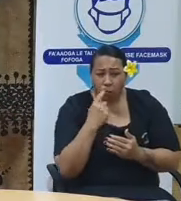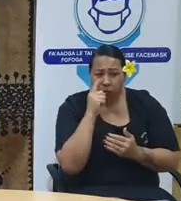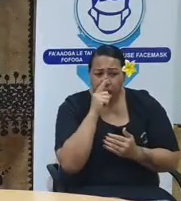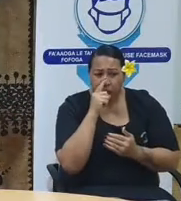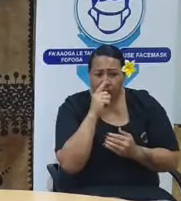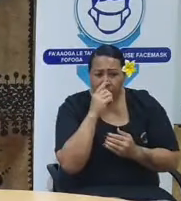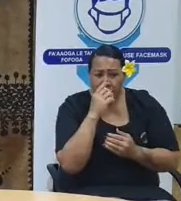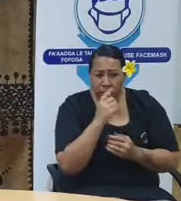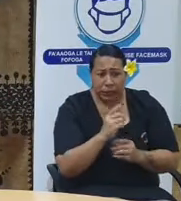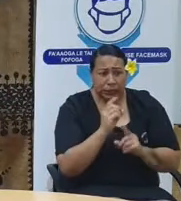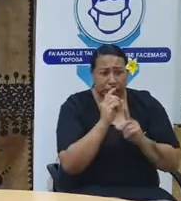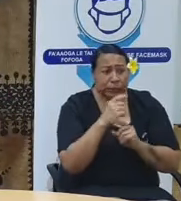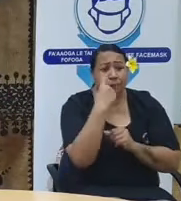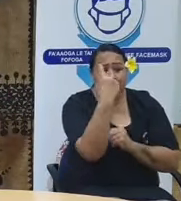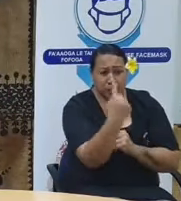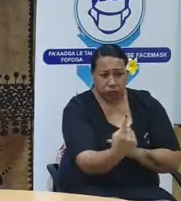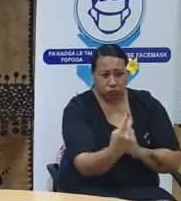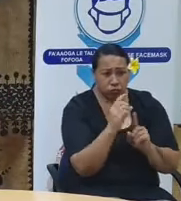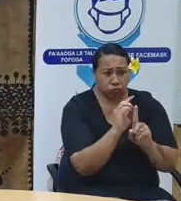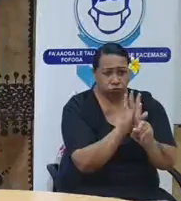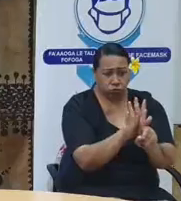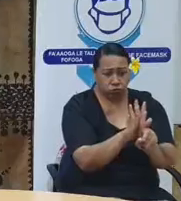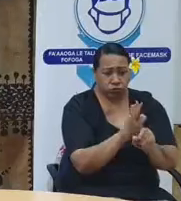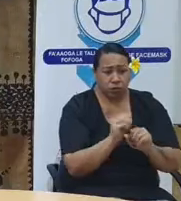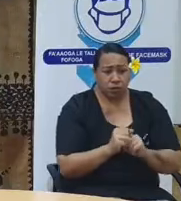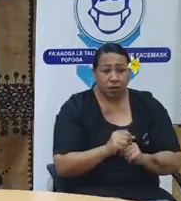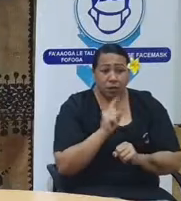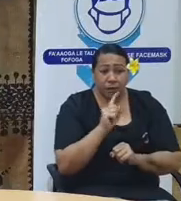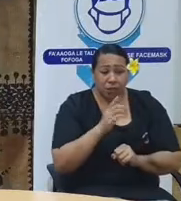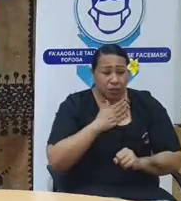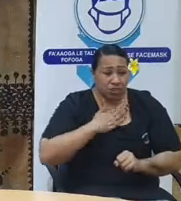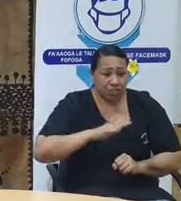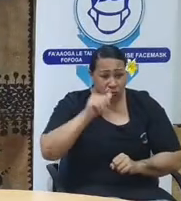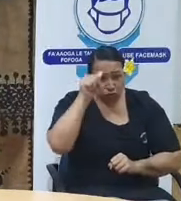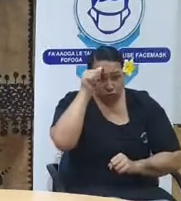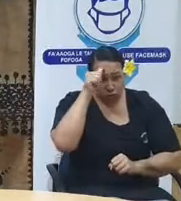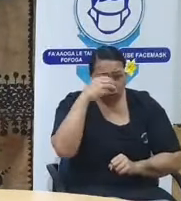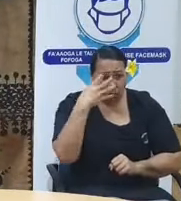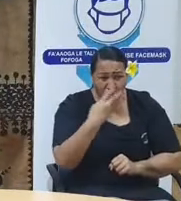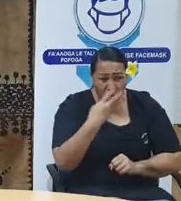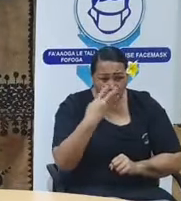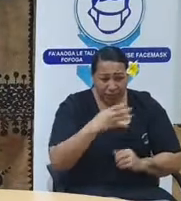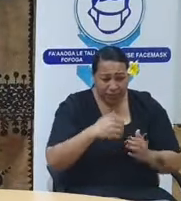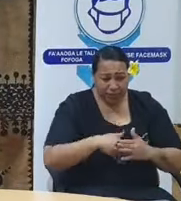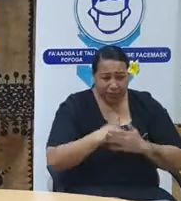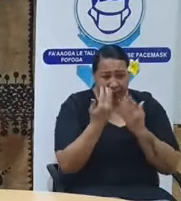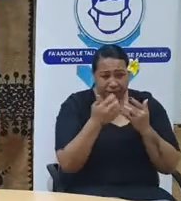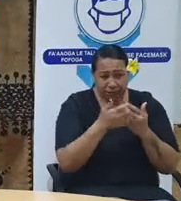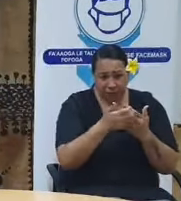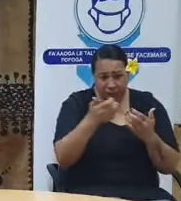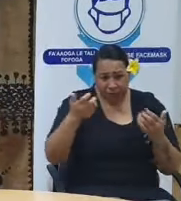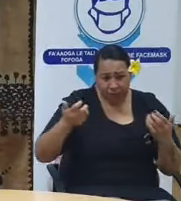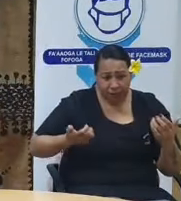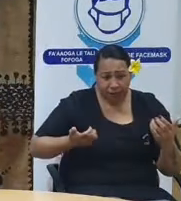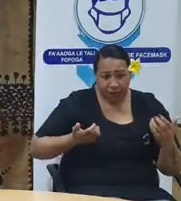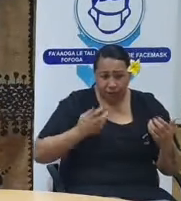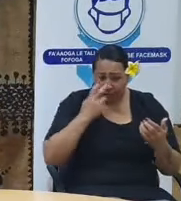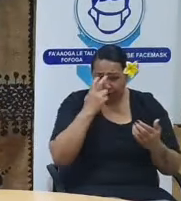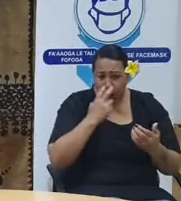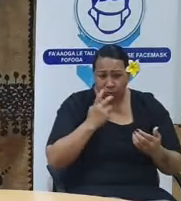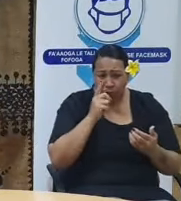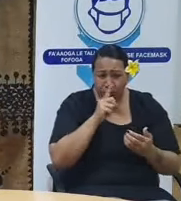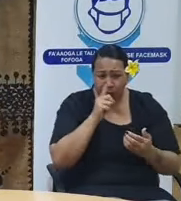la tau. E se fulu faa aso. E faa nofo e se aito ina po lo matua inei sa moa. Ia mai o ia